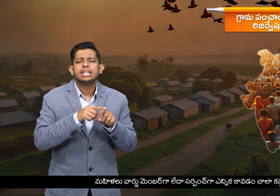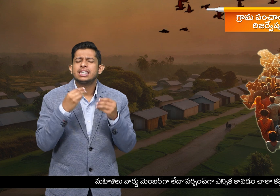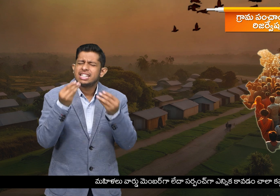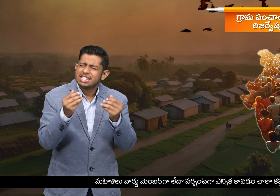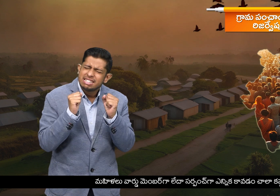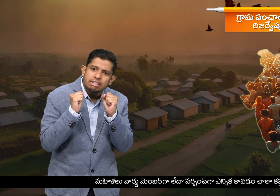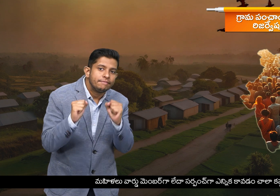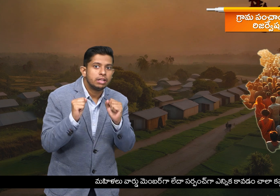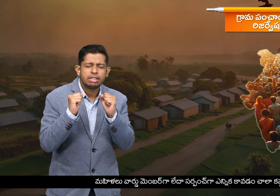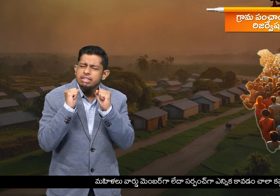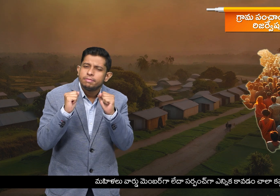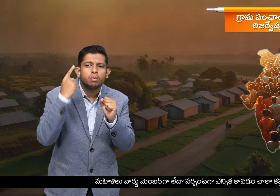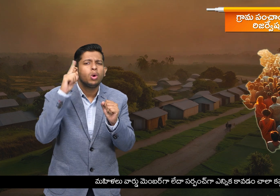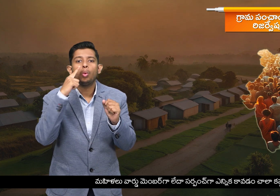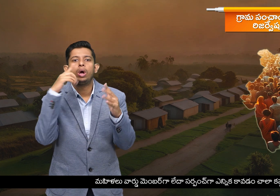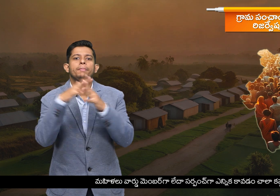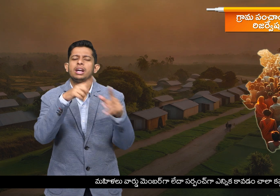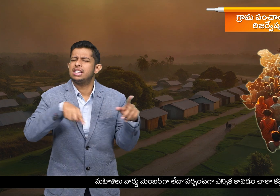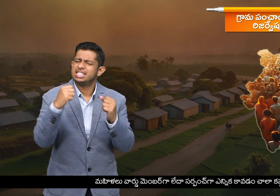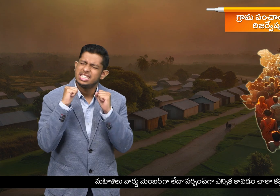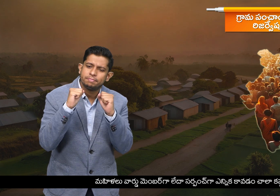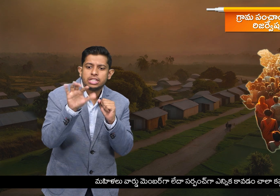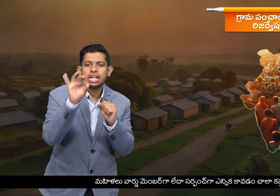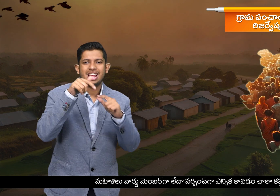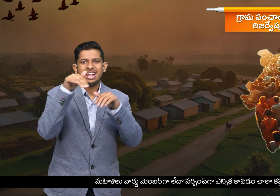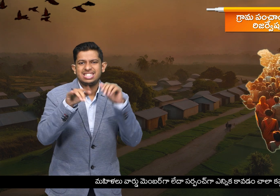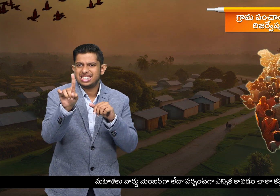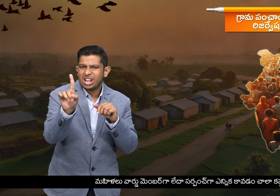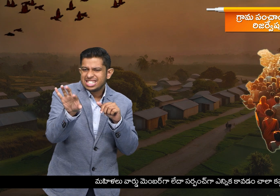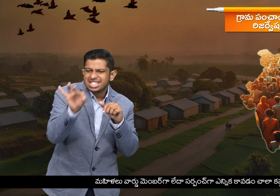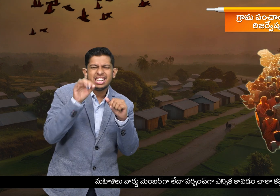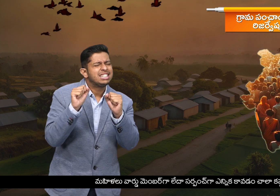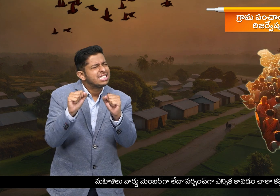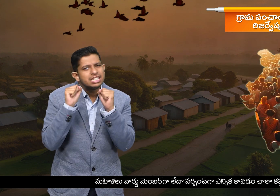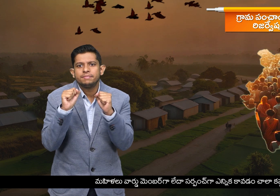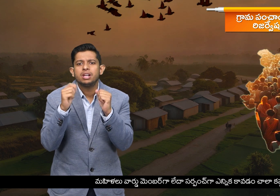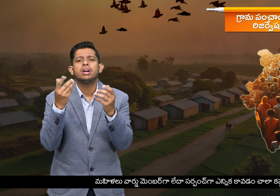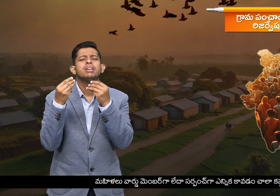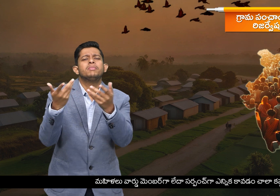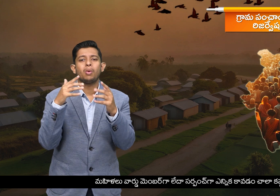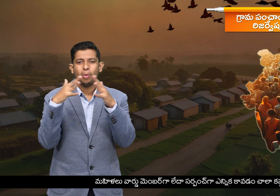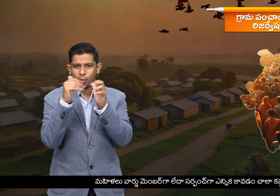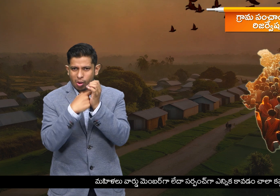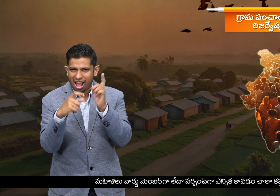మహిళలు వార్డు మెంబర్గా లేదా సర్పంచ్గా ఎన్నిక కావడం చాలా కష్టం.